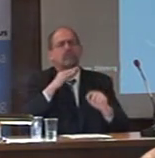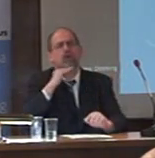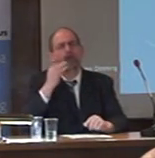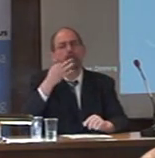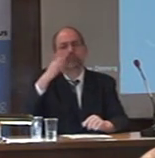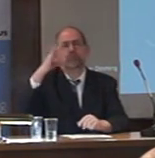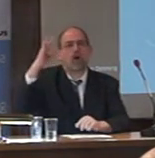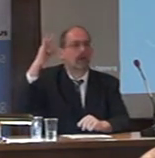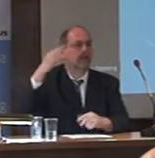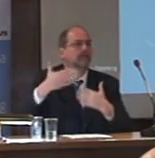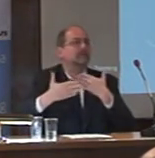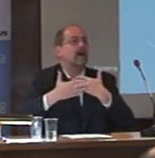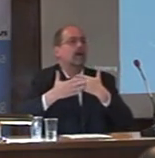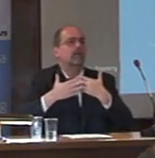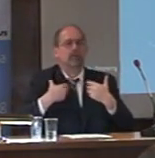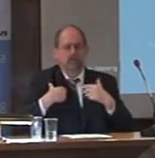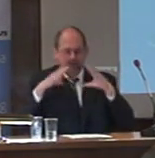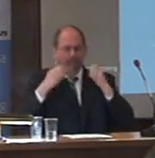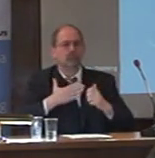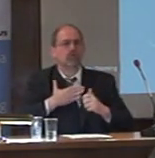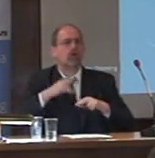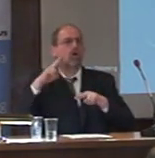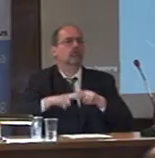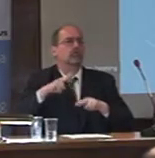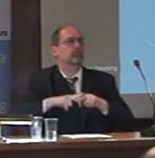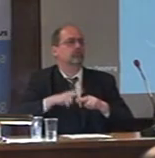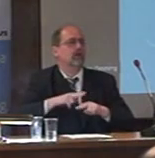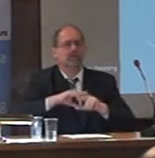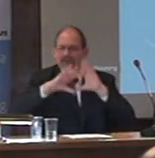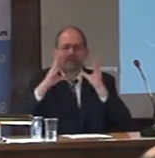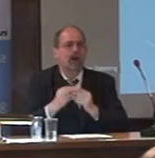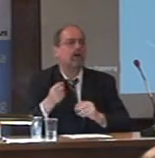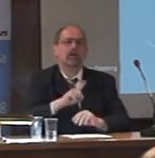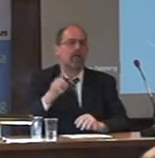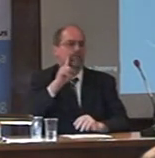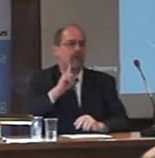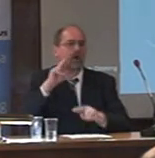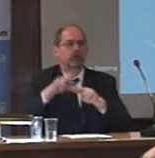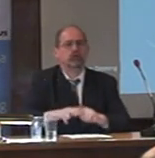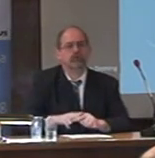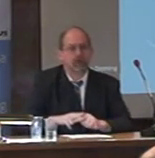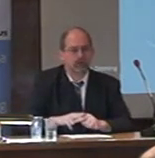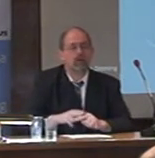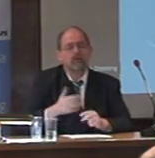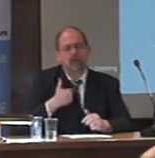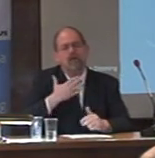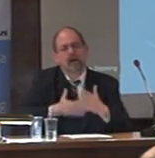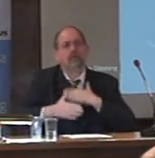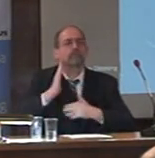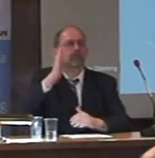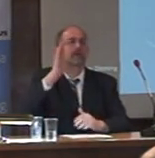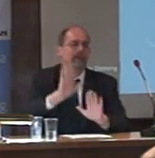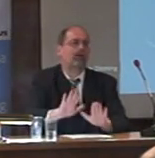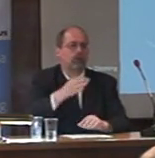Kada sam prvi put otišao sa tumačem i koristio znakovni jezik, prosto sam shvatio da ja mogu konačno da odlučujem za sebe, a ne